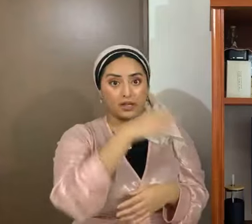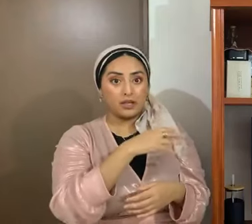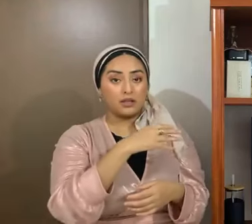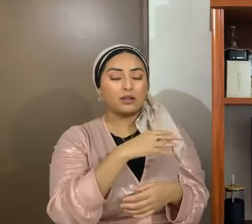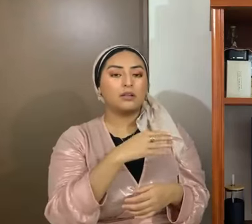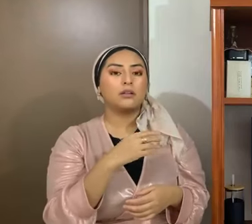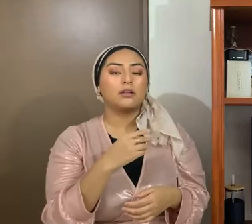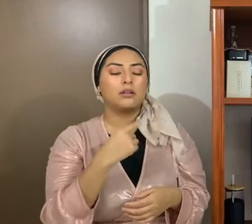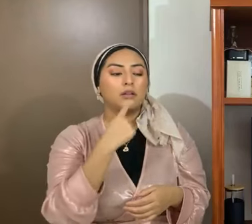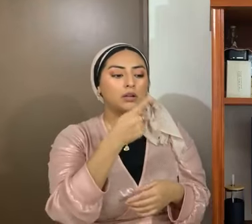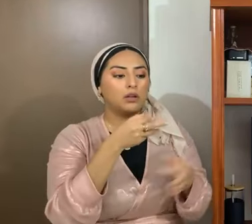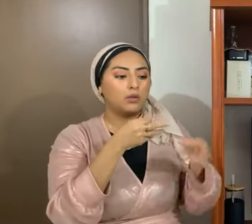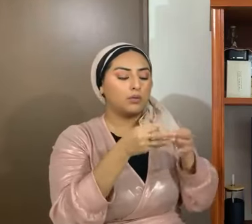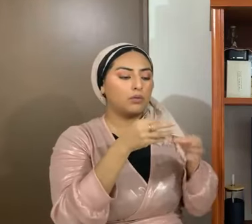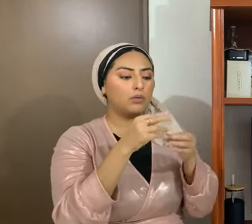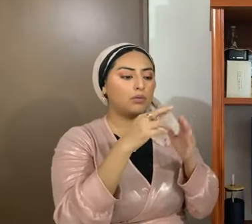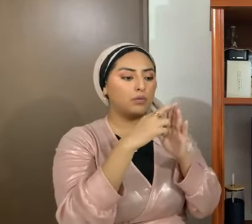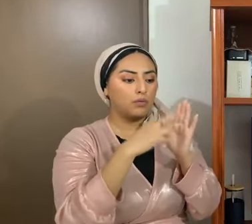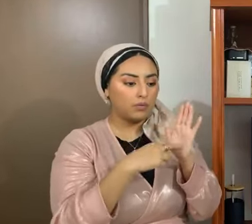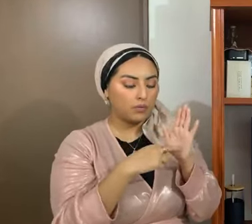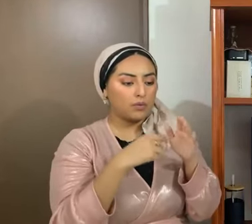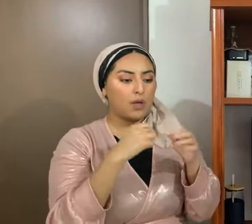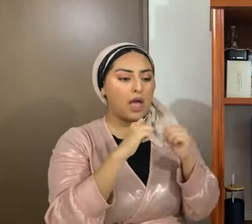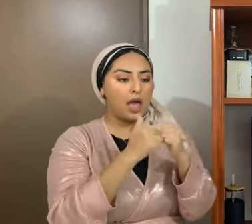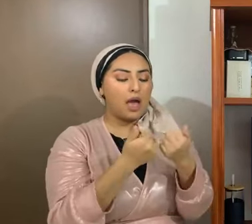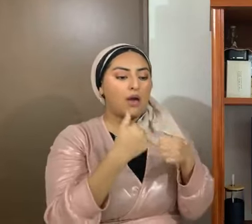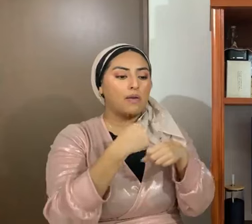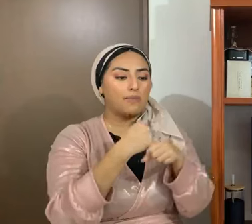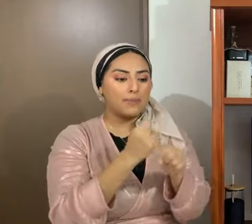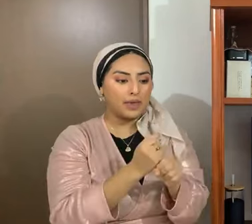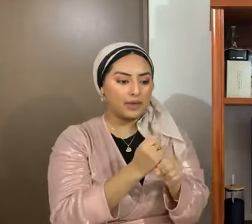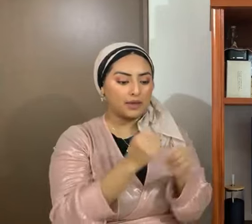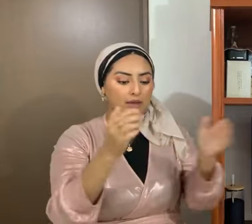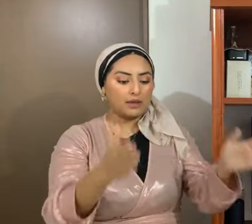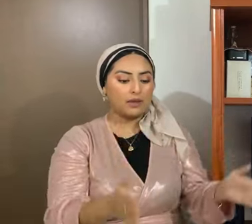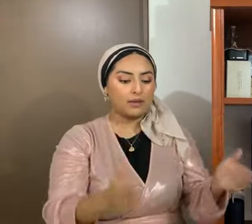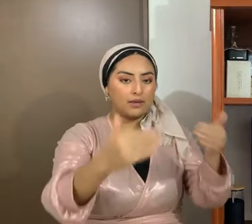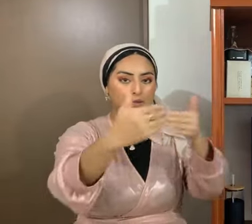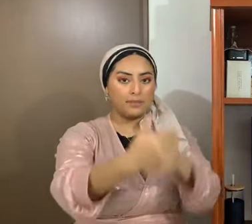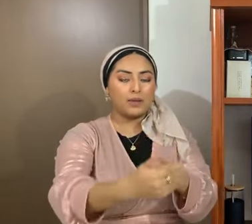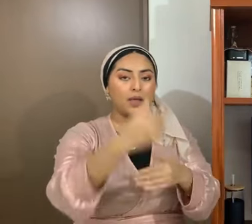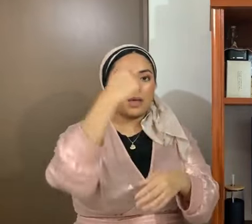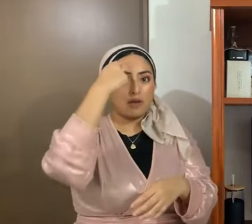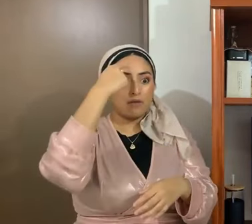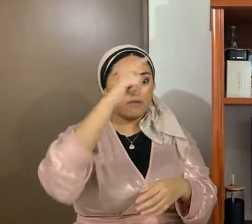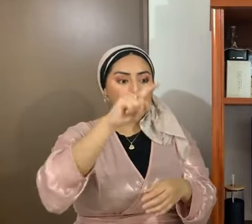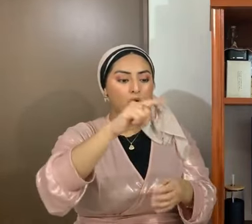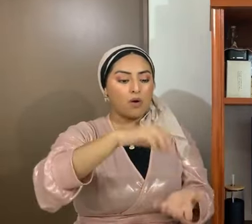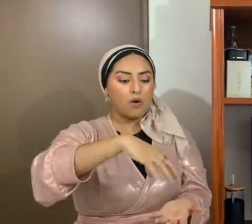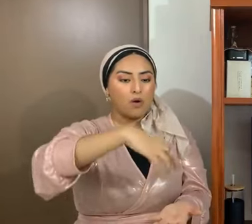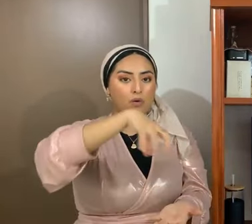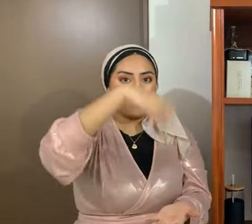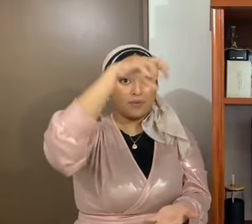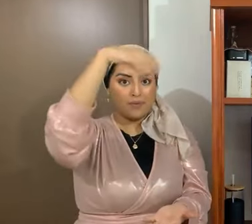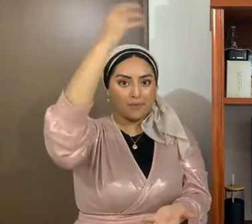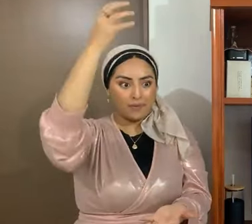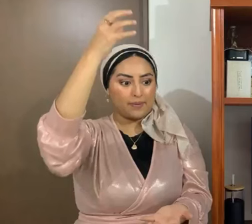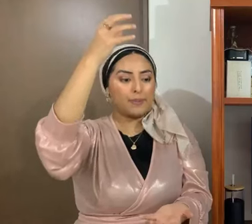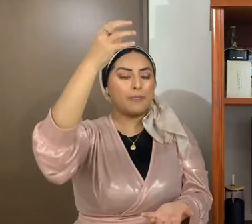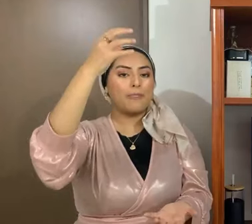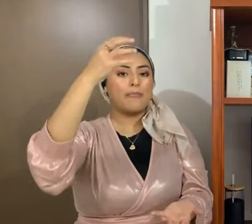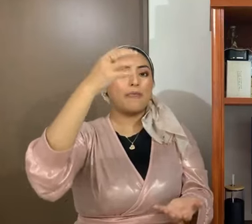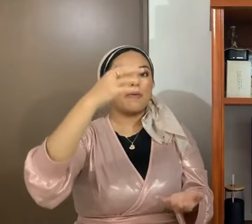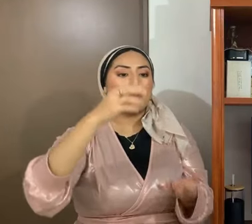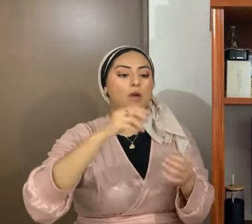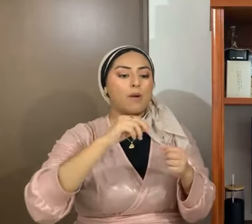Adón, estas son las ordenanzas del altar del día que se ha hecho para ofrecer holocausto, es decir, todo quemado, sobre él y para